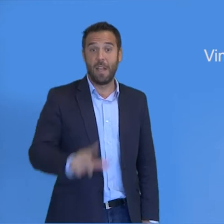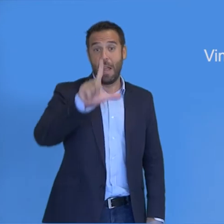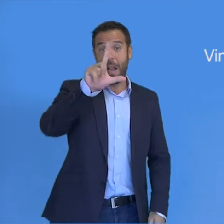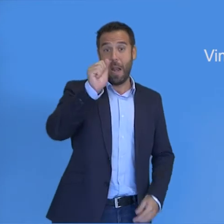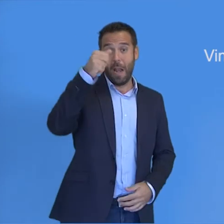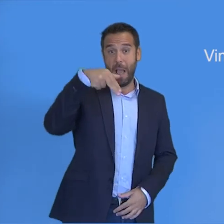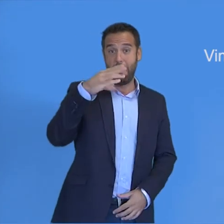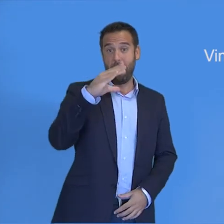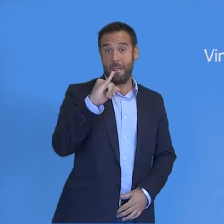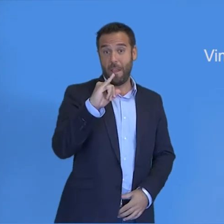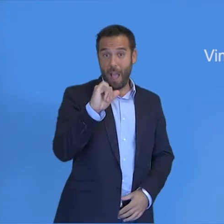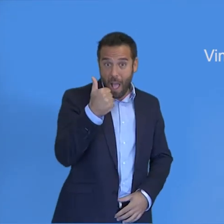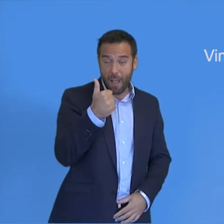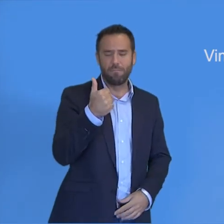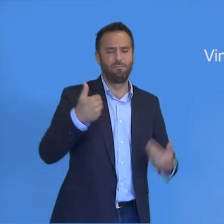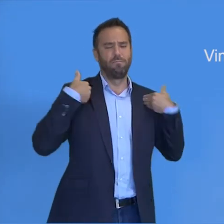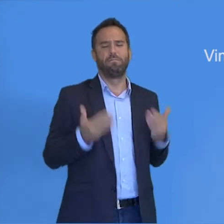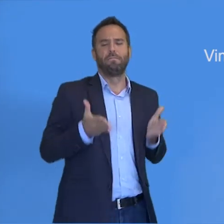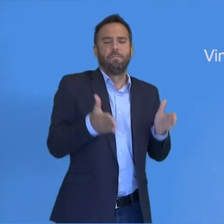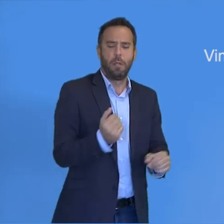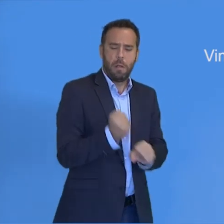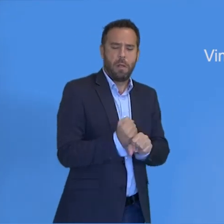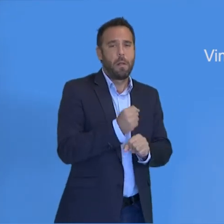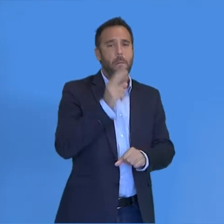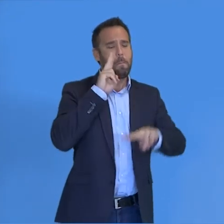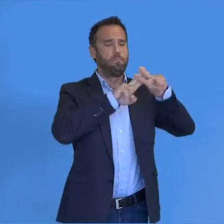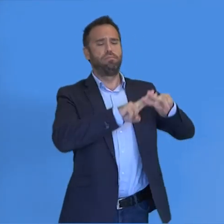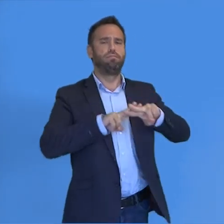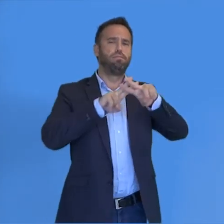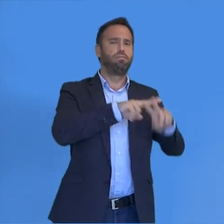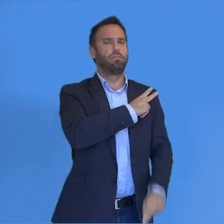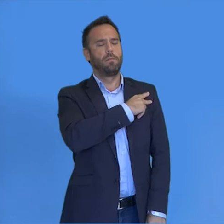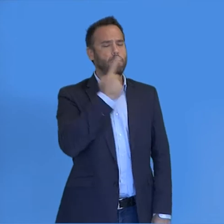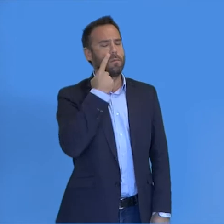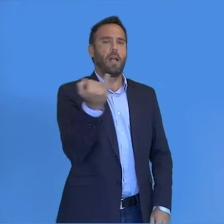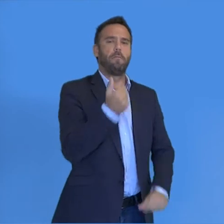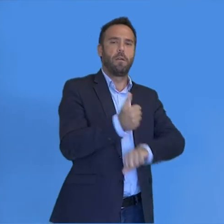bits insolencia comenzó en fiat como inspector jefe y posteriormente fue piloto